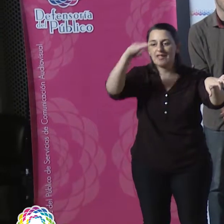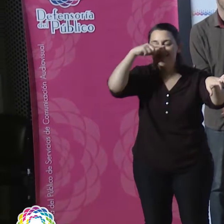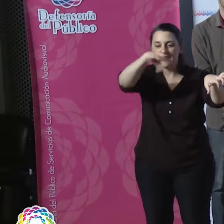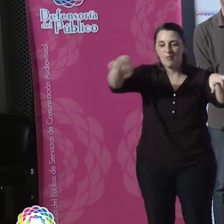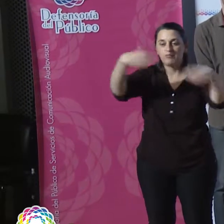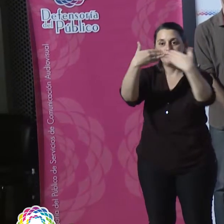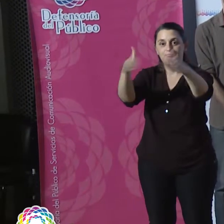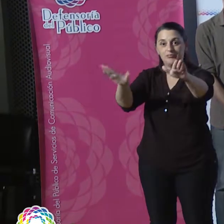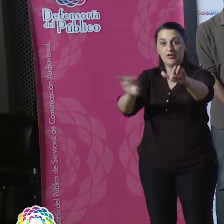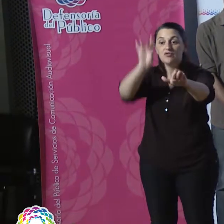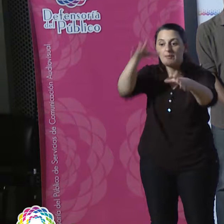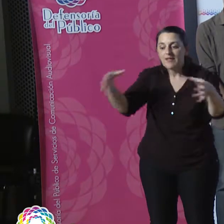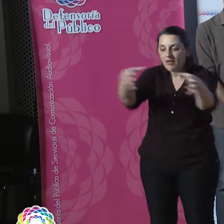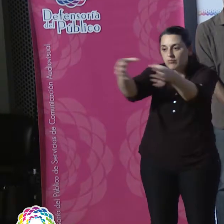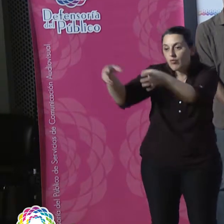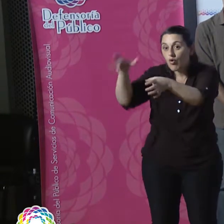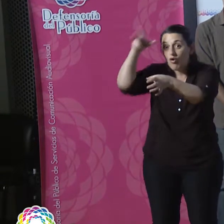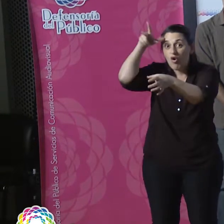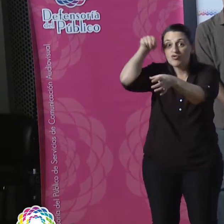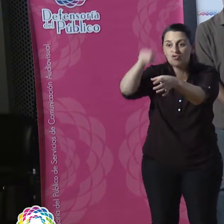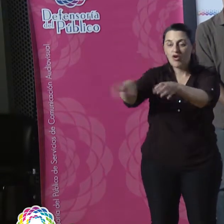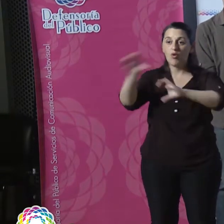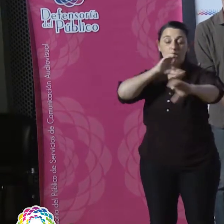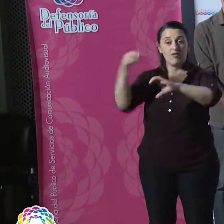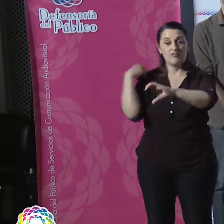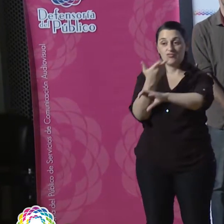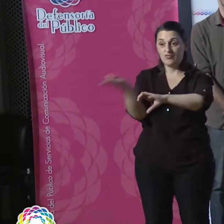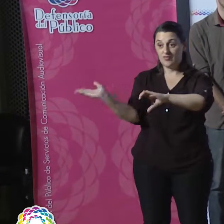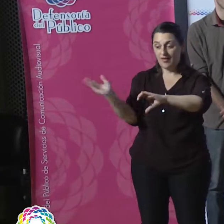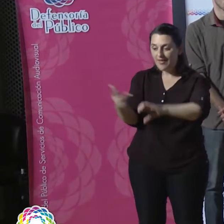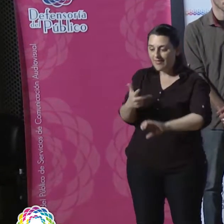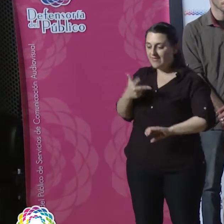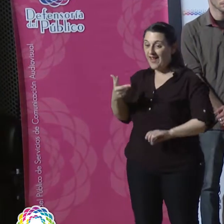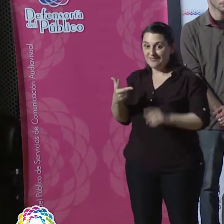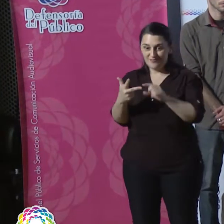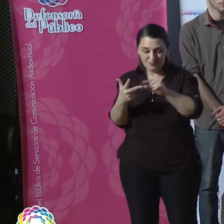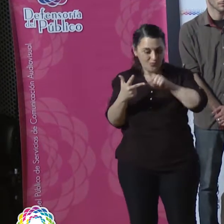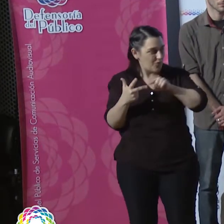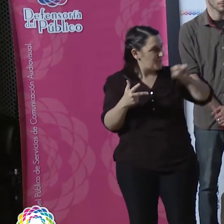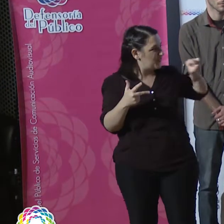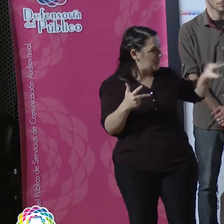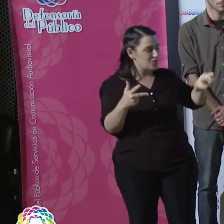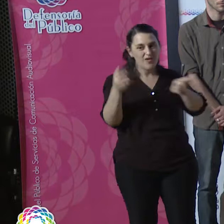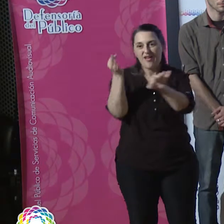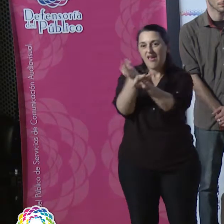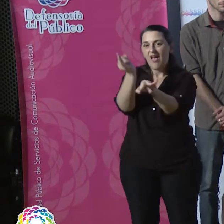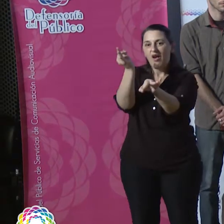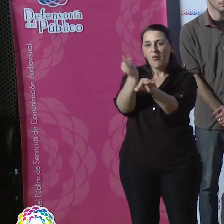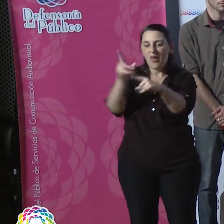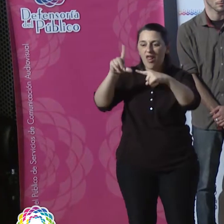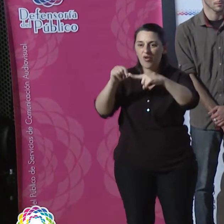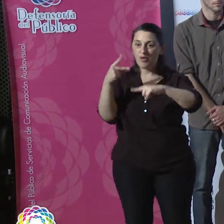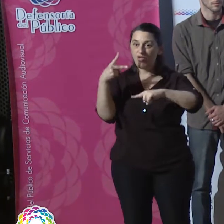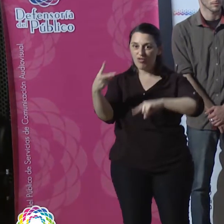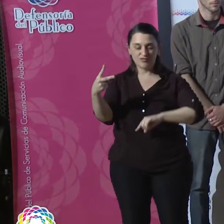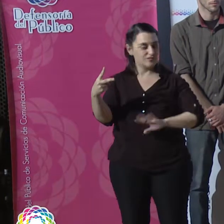establecimientos cuentan con la orientación de comunicación social tres de estas escuelas entre las cuales está la nuestra la escuela número media número dos de 17 román ya